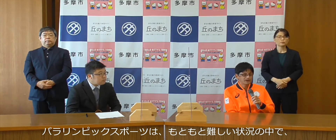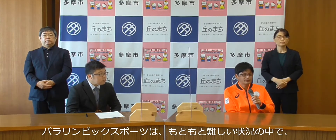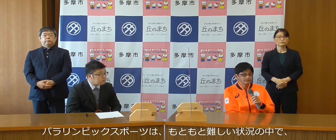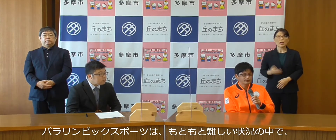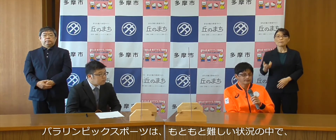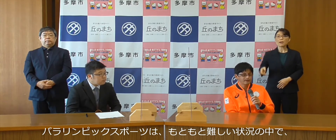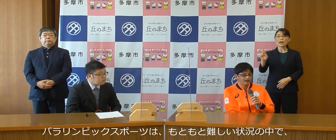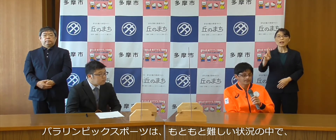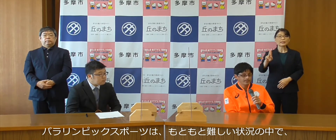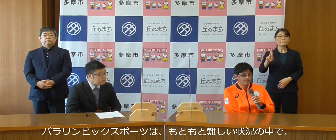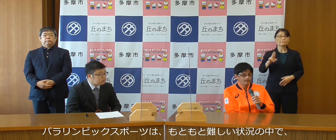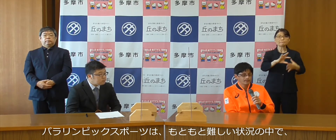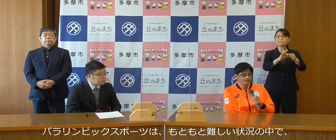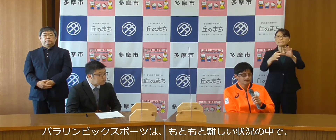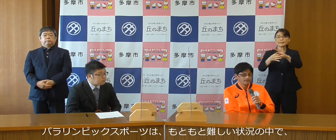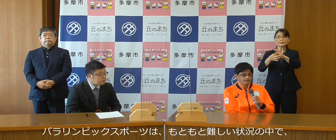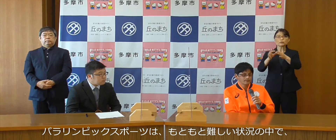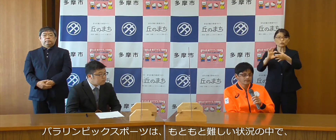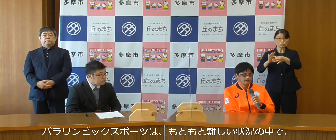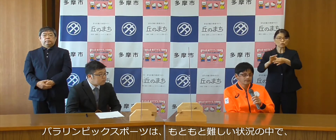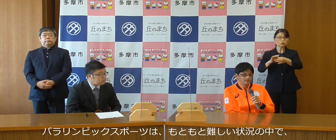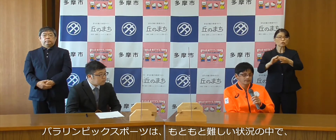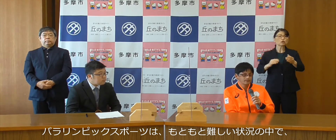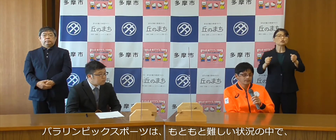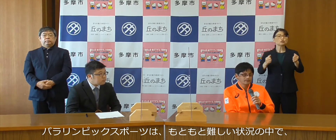パラリンピックスポーツは